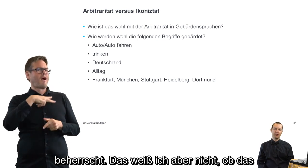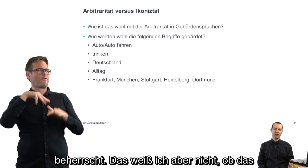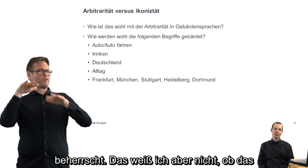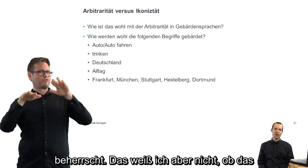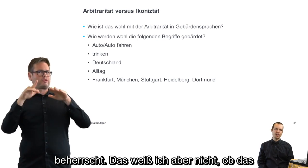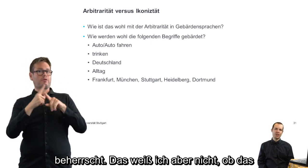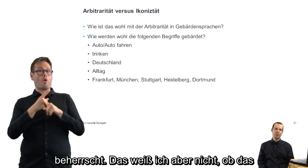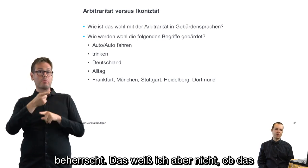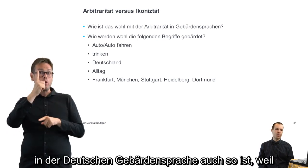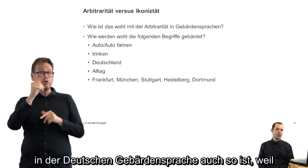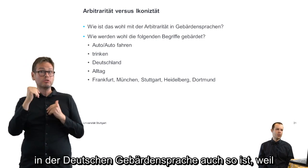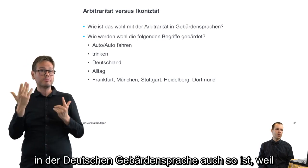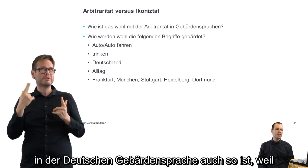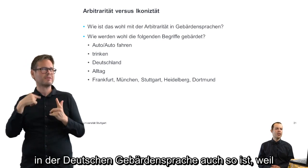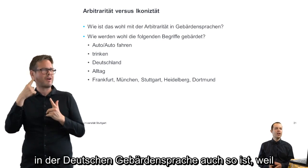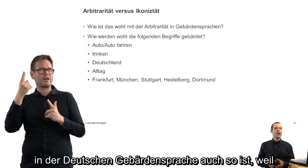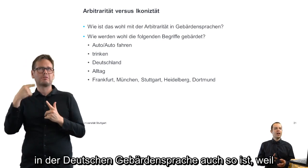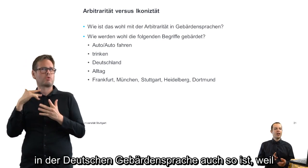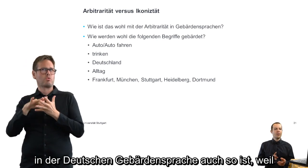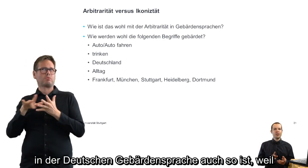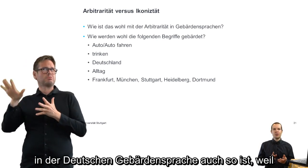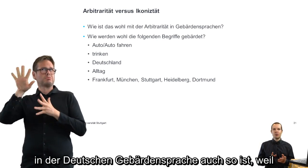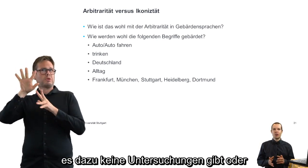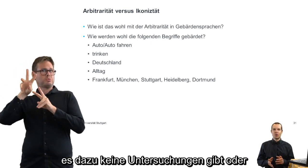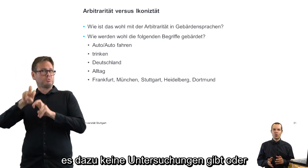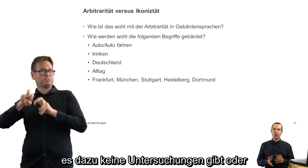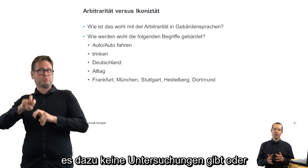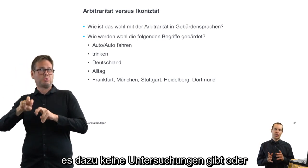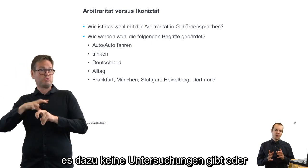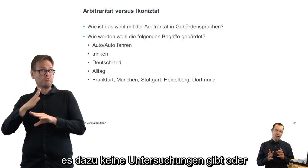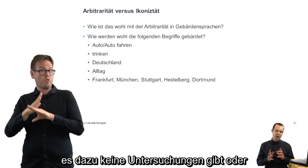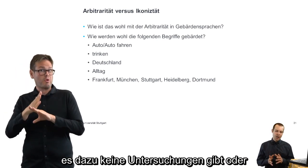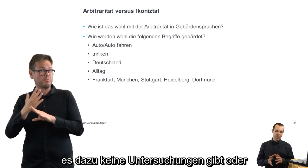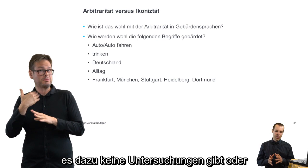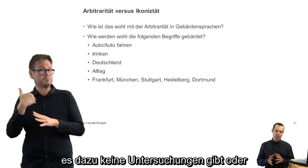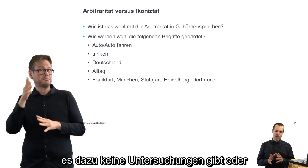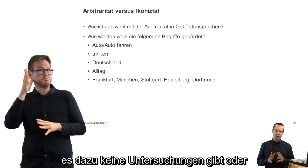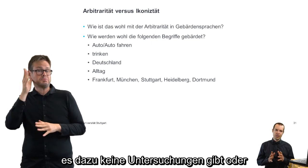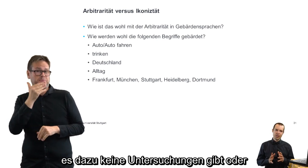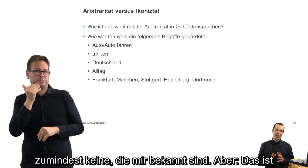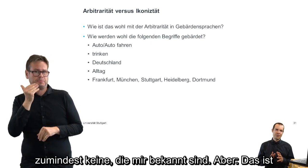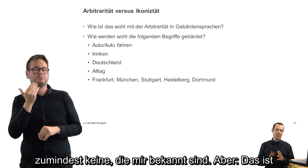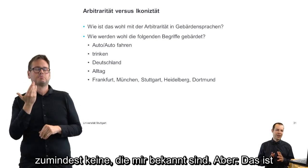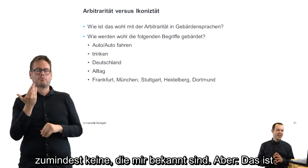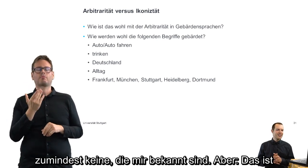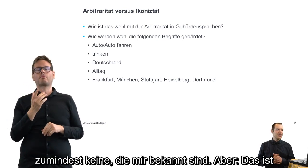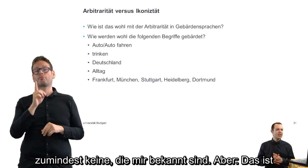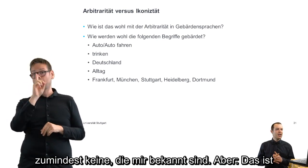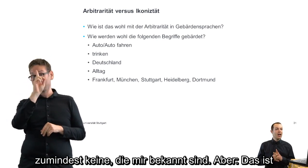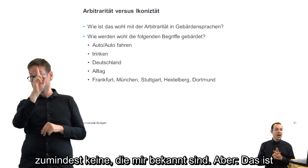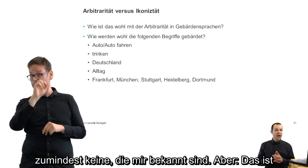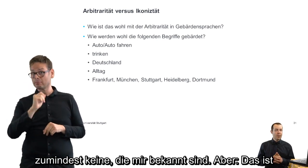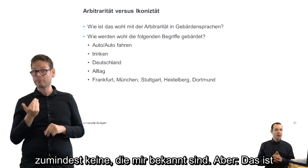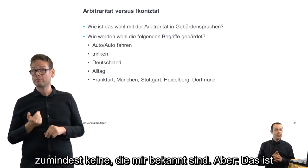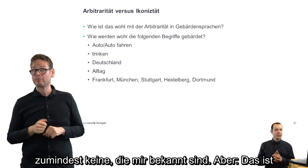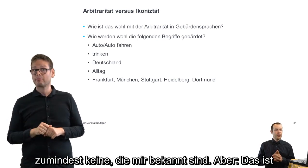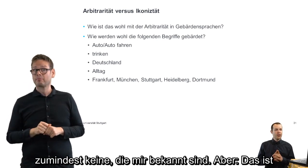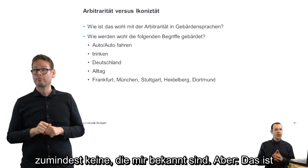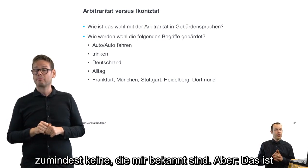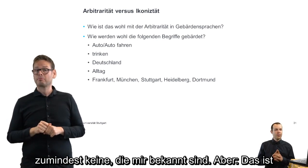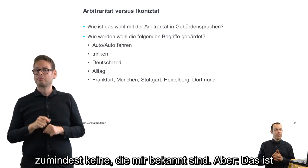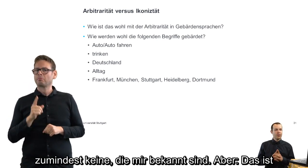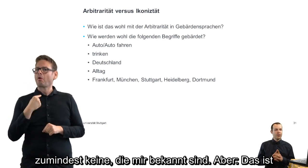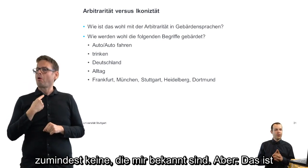Und das weiß ich nicht, ob das in Deutschland so ist, weil es dazu keine Untersuchungen gibt, aber, oder zumindest keine, die mit bekannt sind, aber